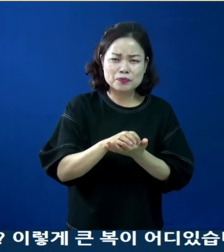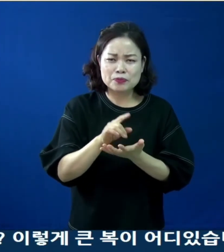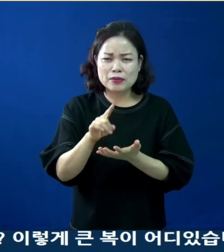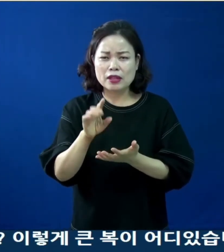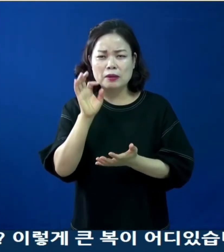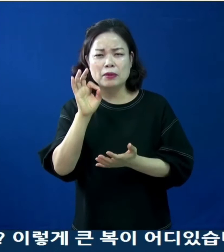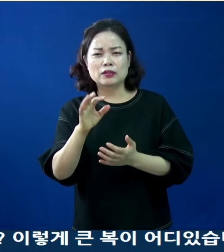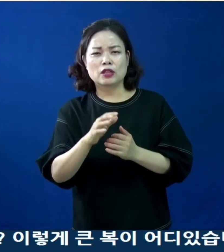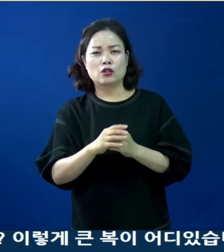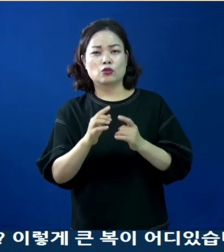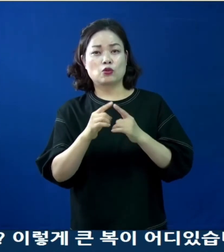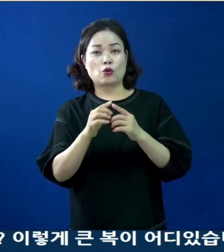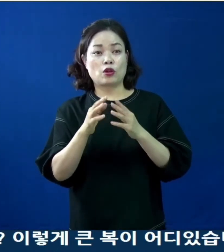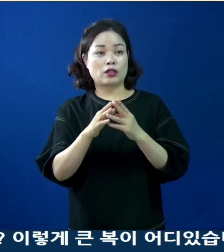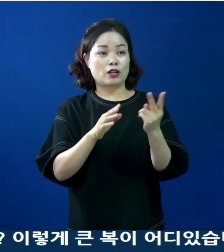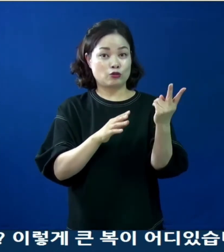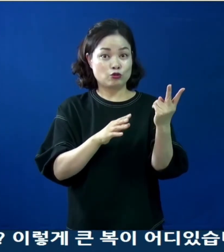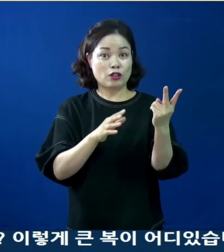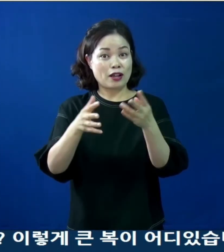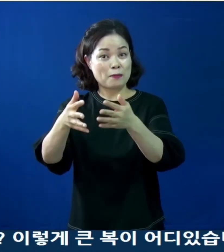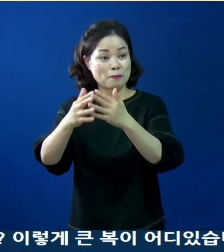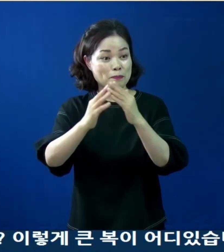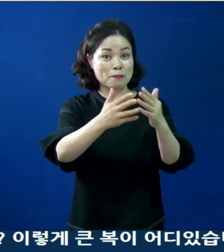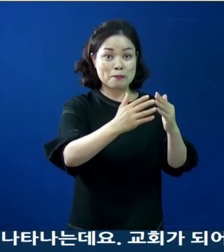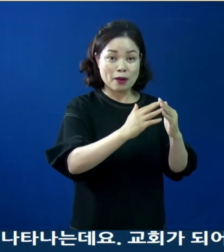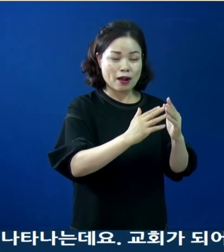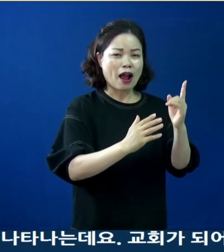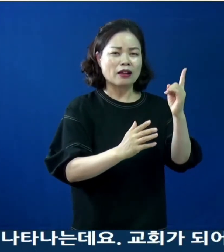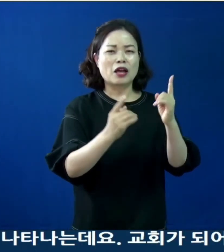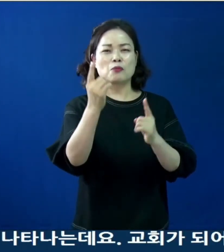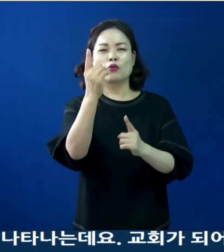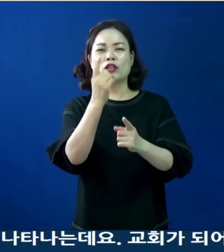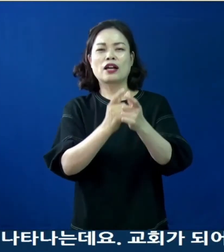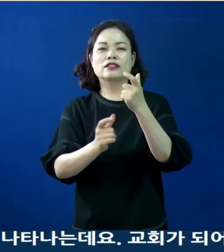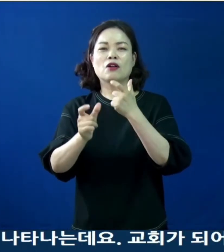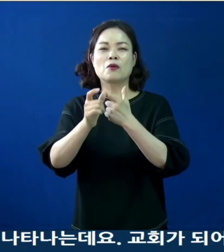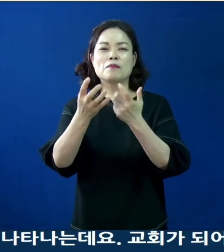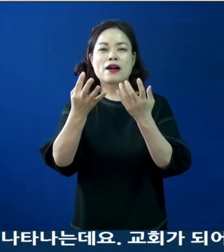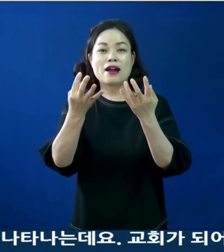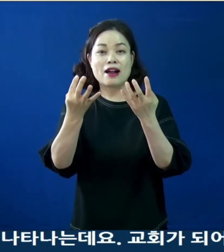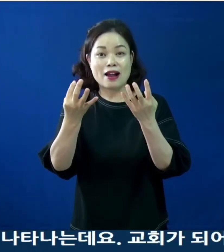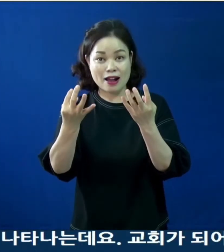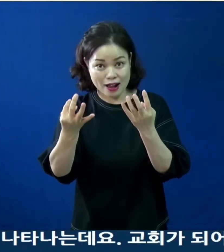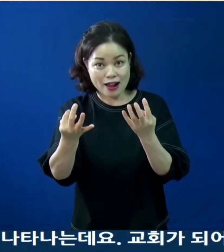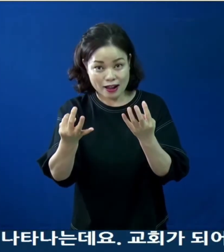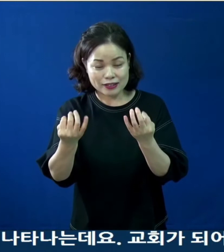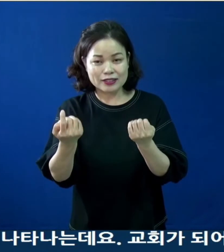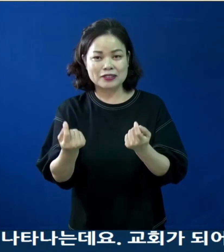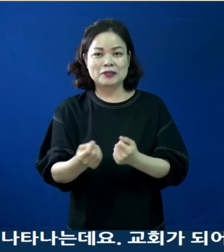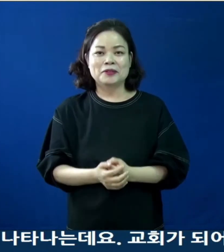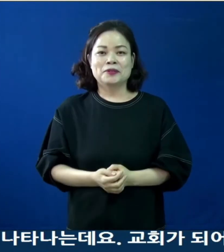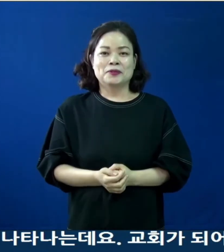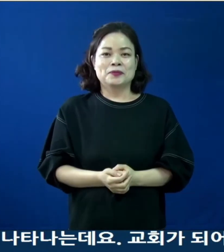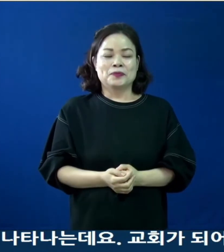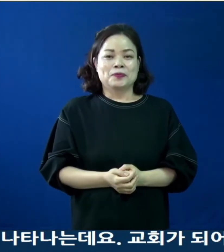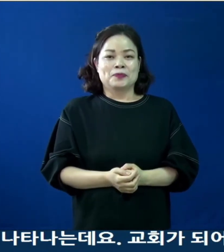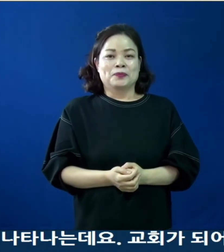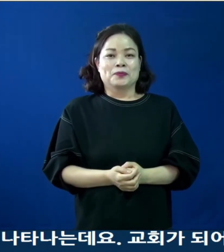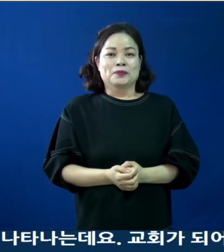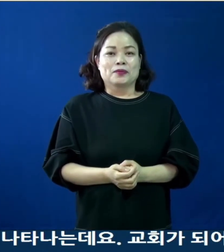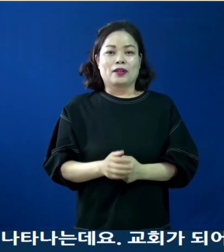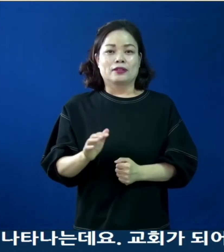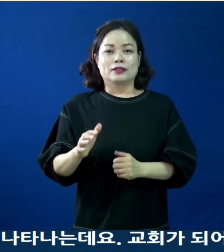제가 볼 때는 교회가 두 개 생겼을 가능성이 하나보다 더 많은 대목으로 보입니다. 자,